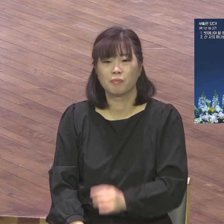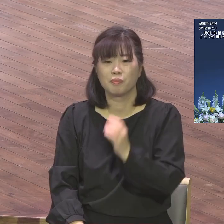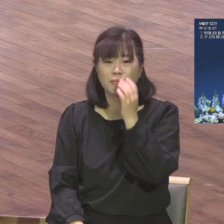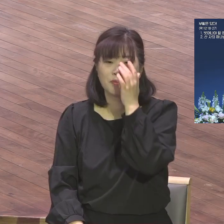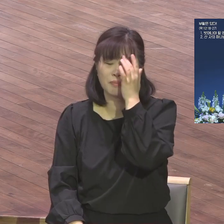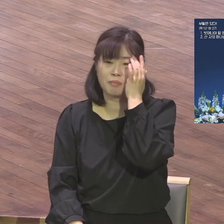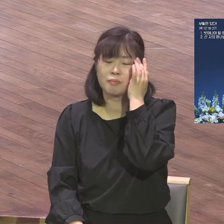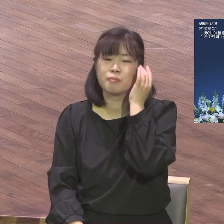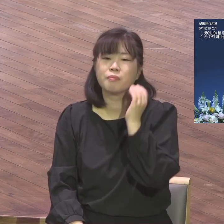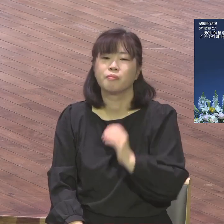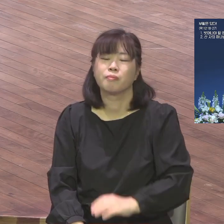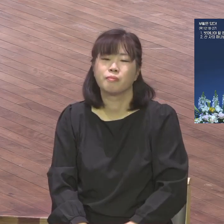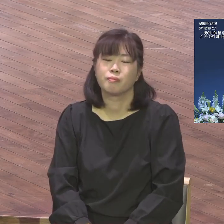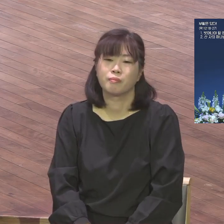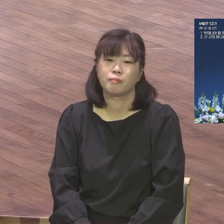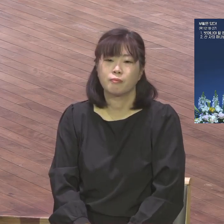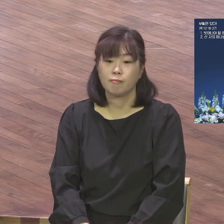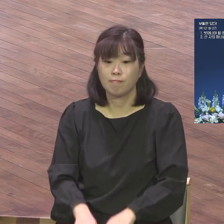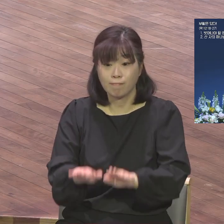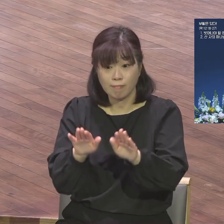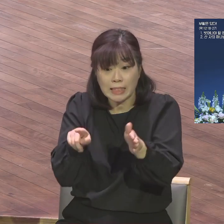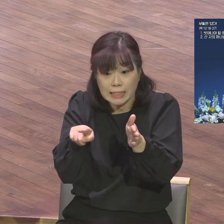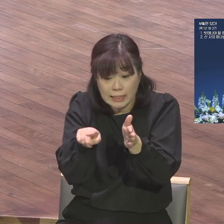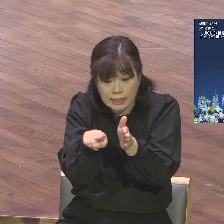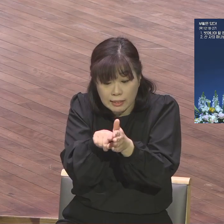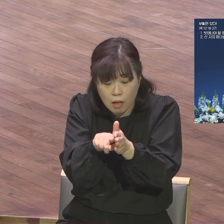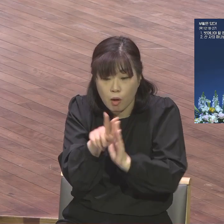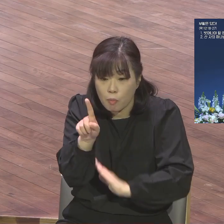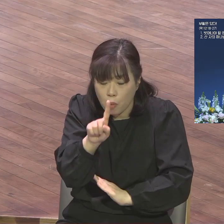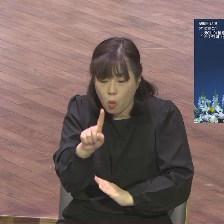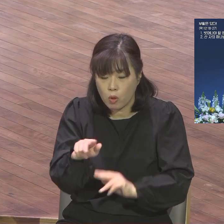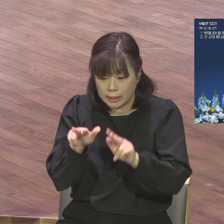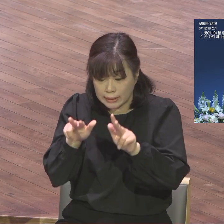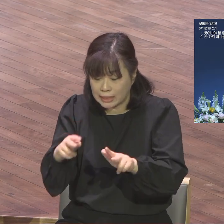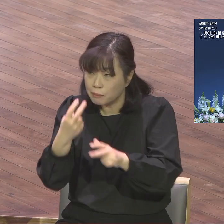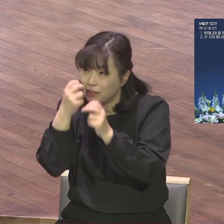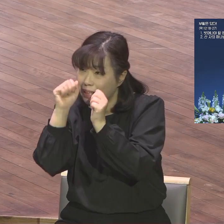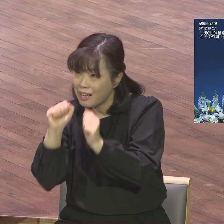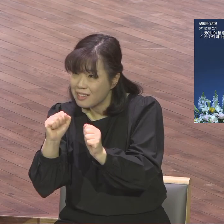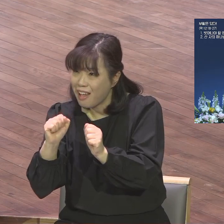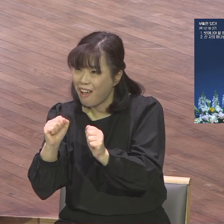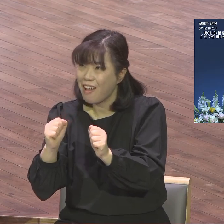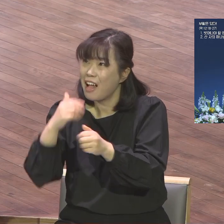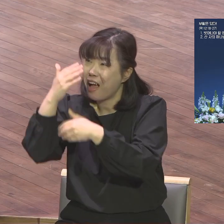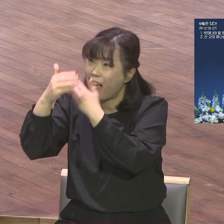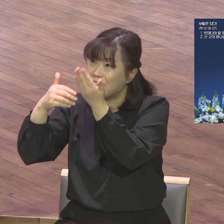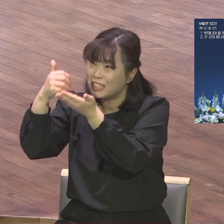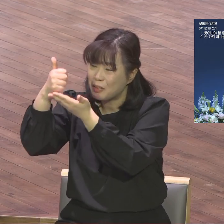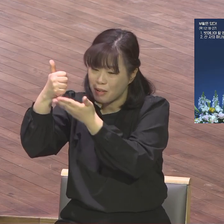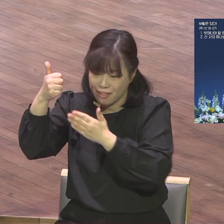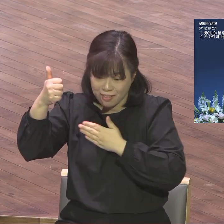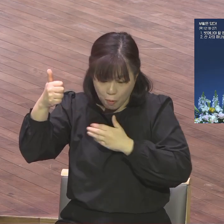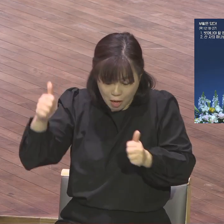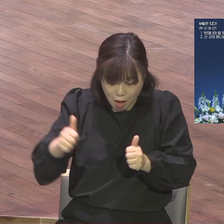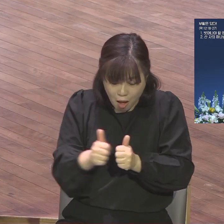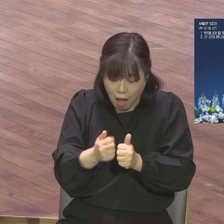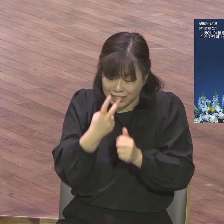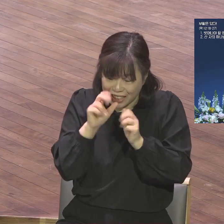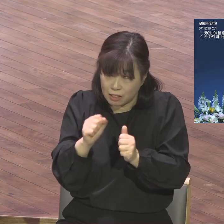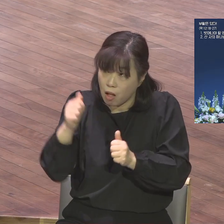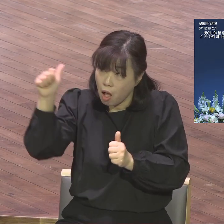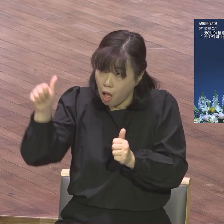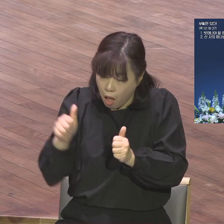신앙생활은요 지금 살아 계셔서 나와 함께 계시는 예수 그리스도를 실제적으로 사실적으로